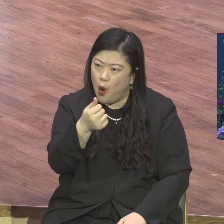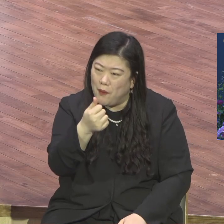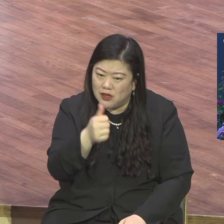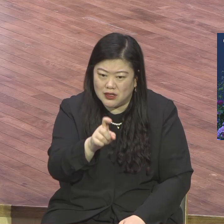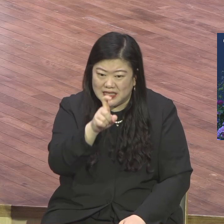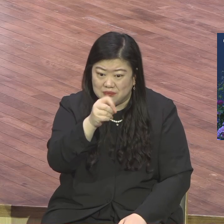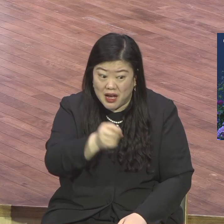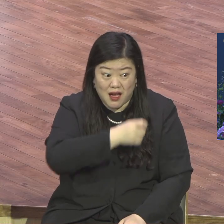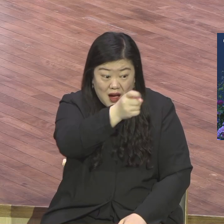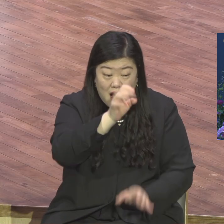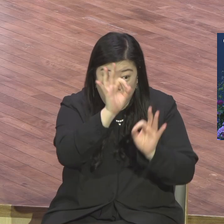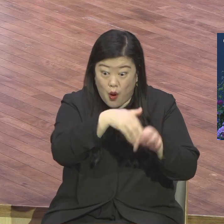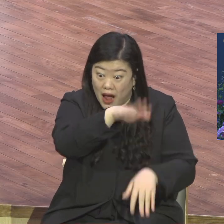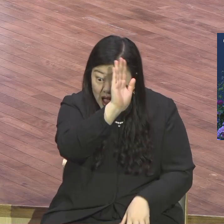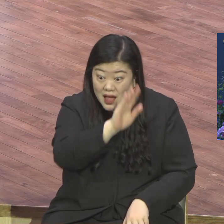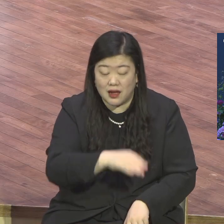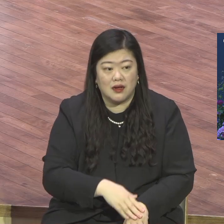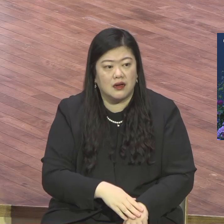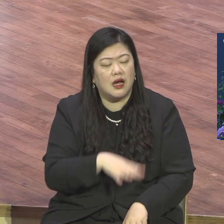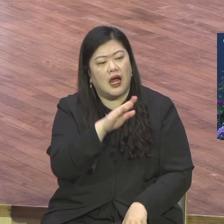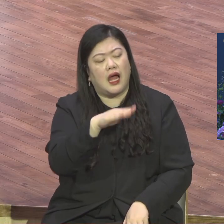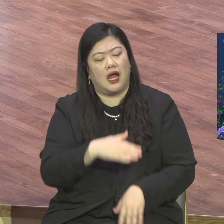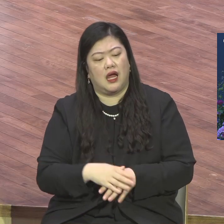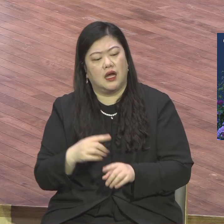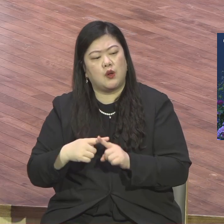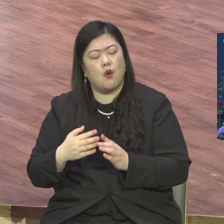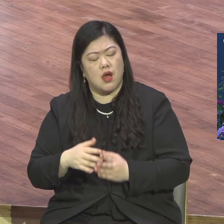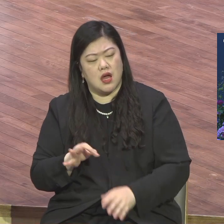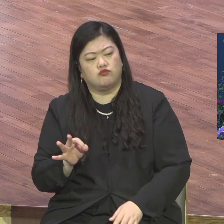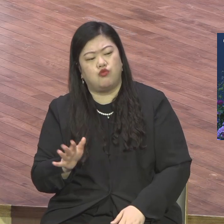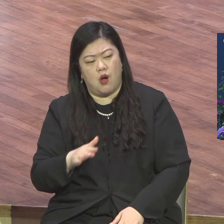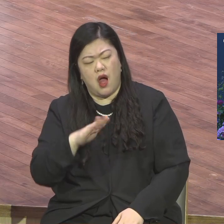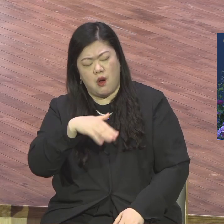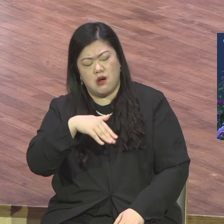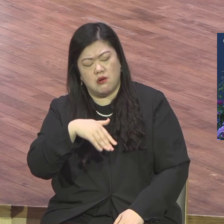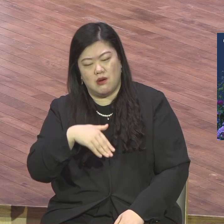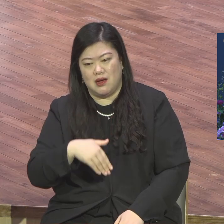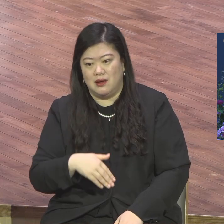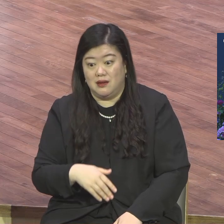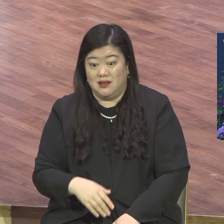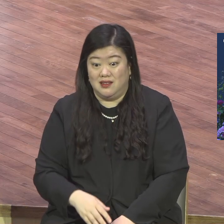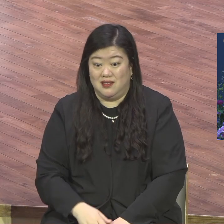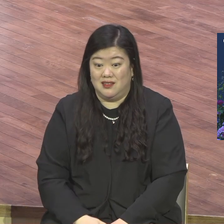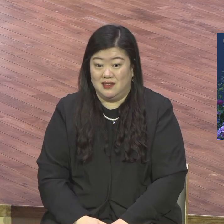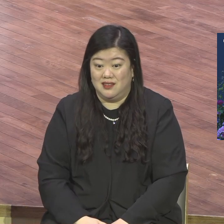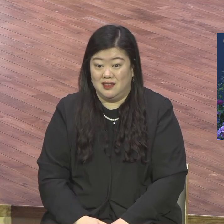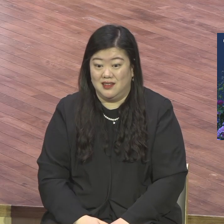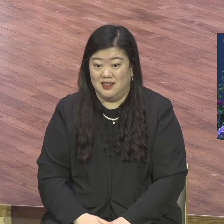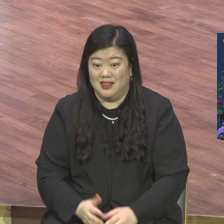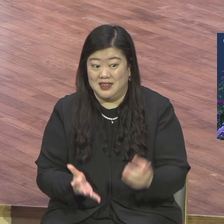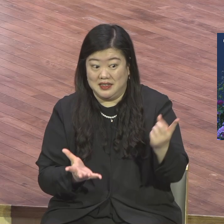보면 굉장히 감동될 거야. 오랜만에 우리 좀 조금 수준 높게 한번 살아보자. 뮤지컬.